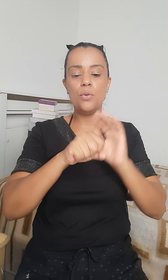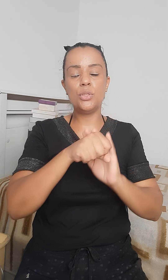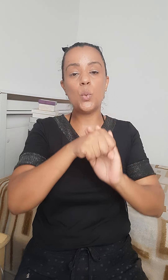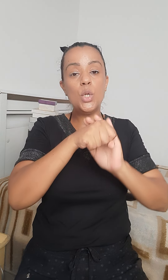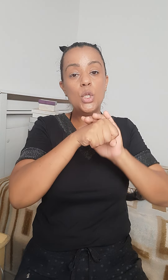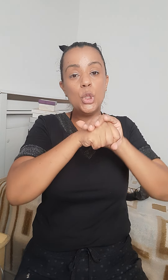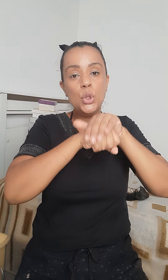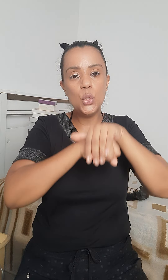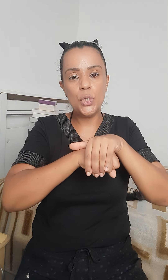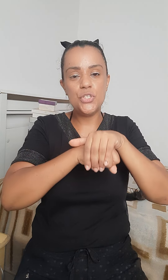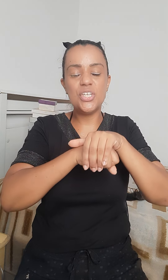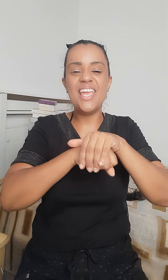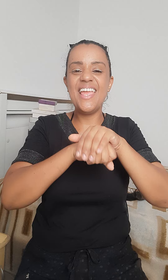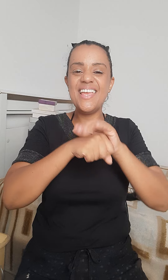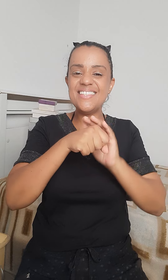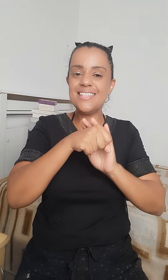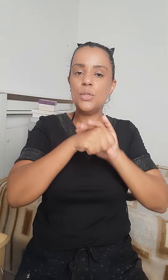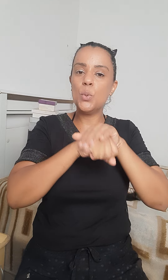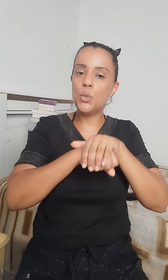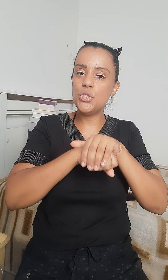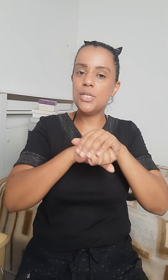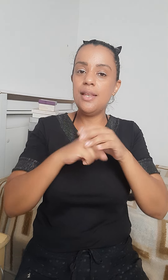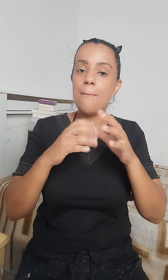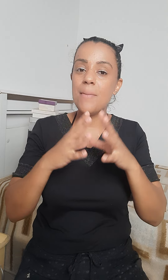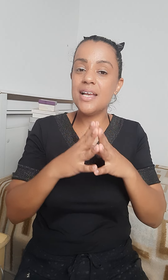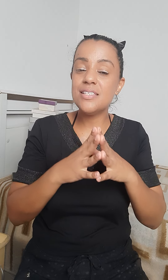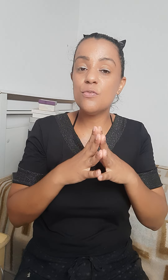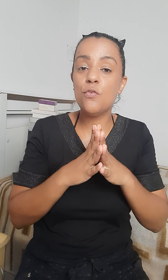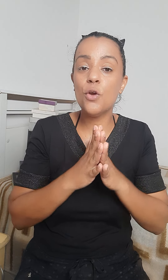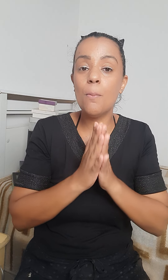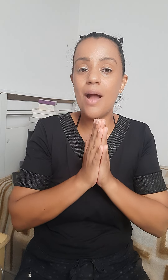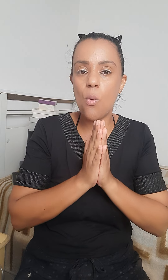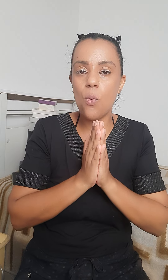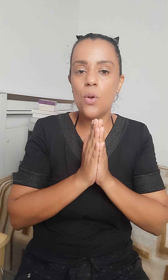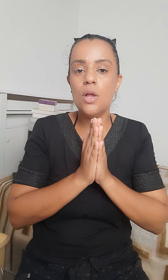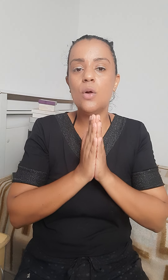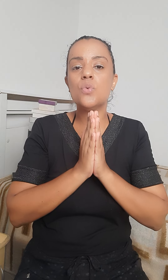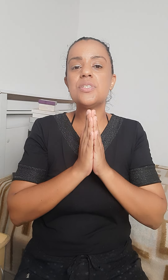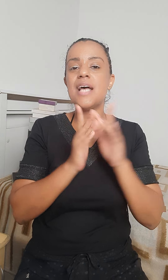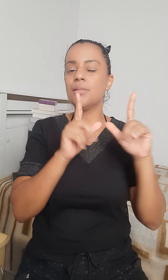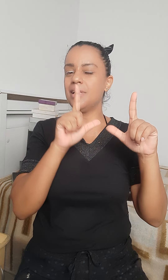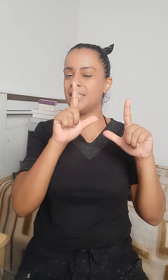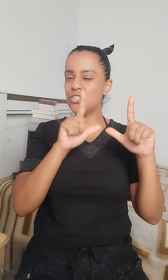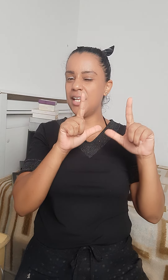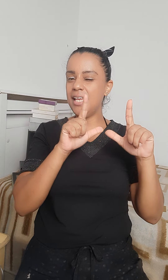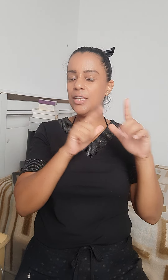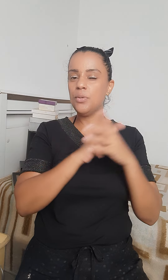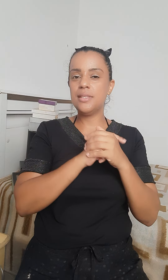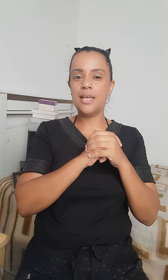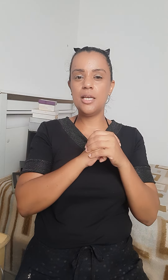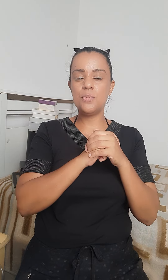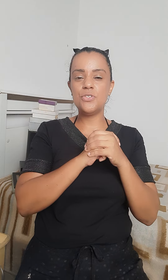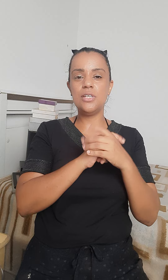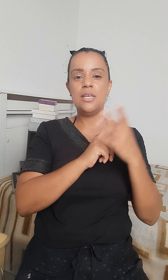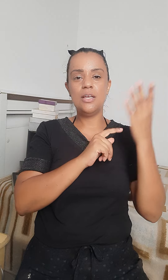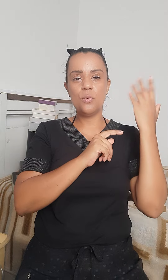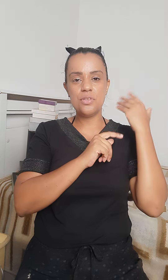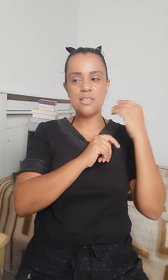Então, noite. Esse noite, ele é mais formal, usado lá na janelinha do intérprete, quando você vê